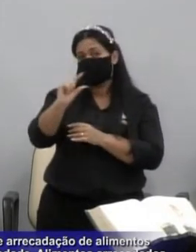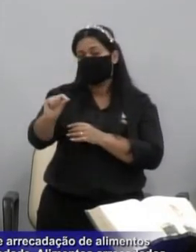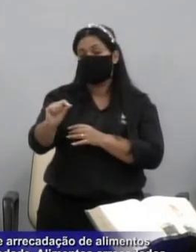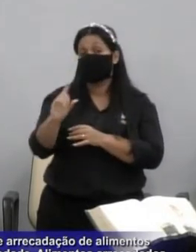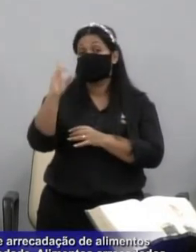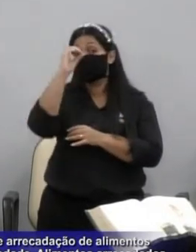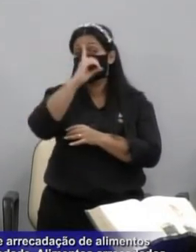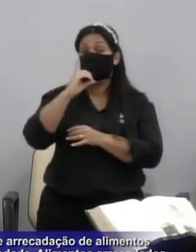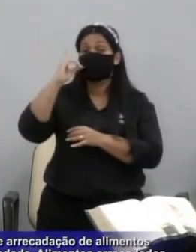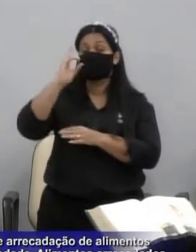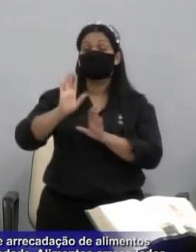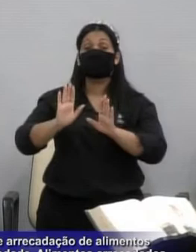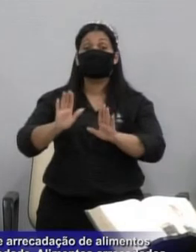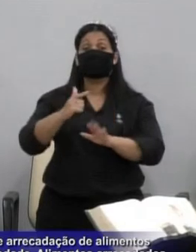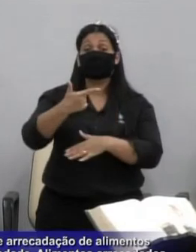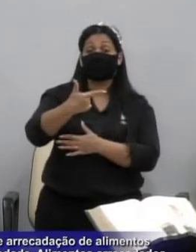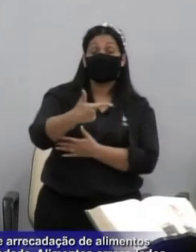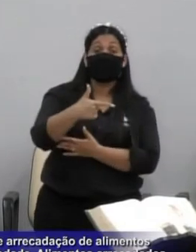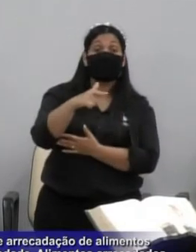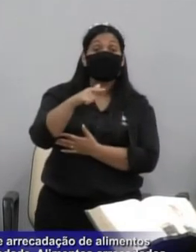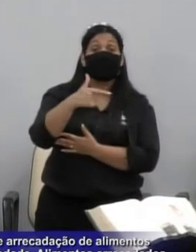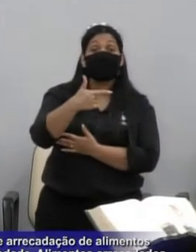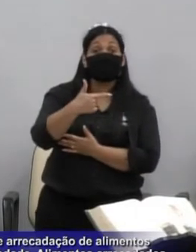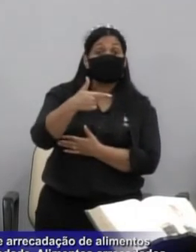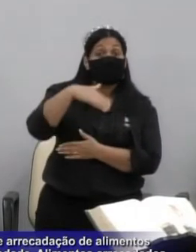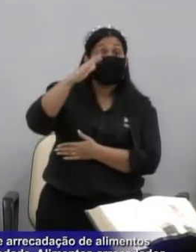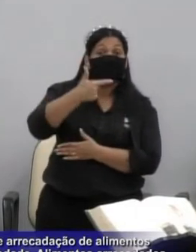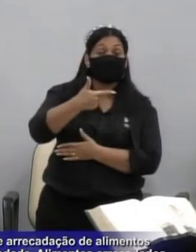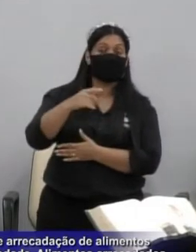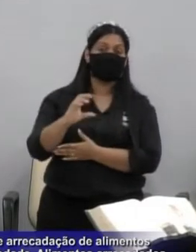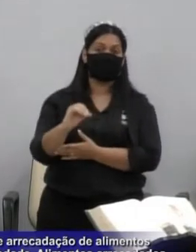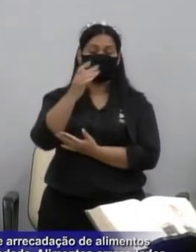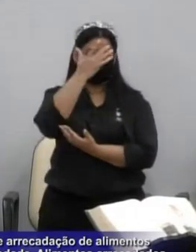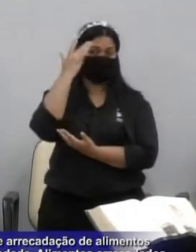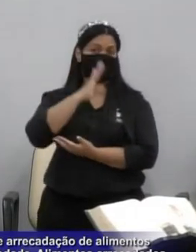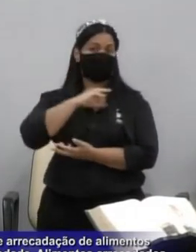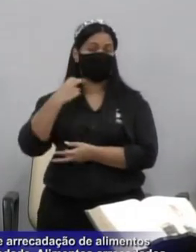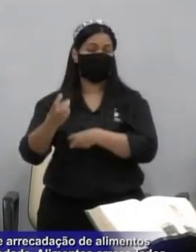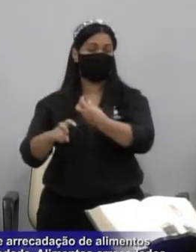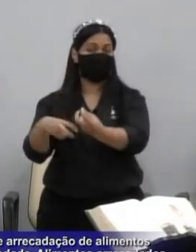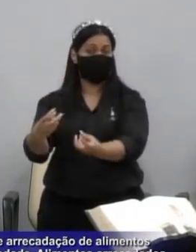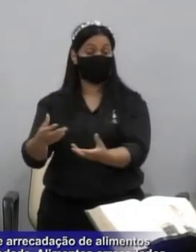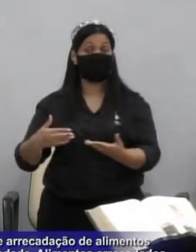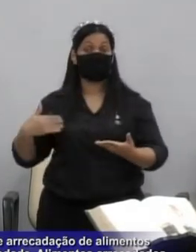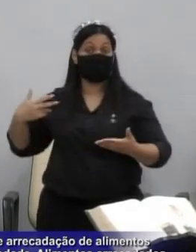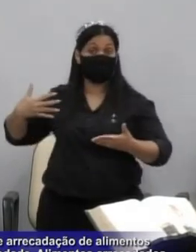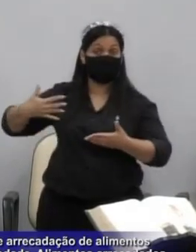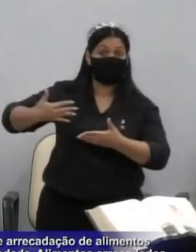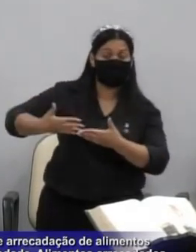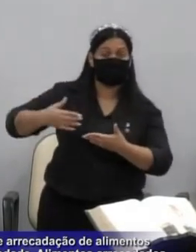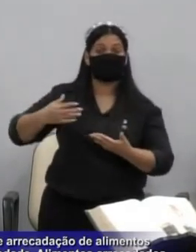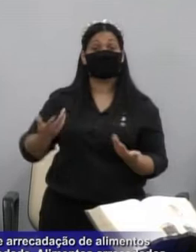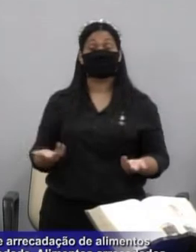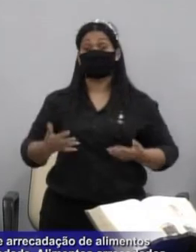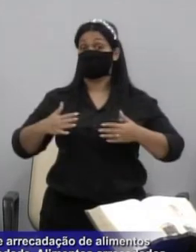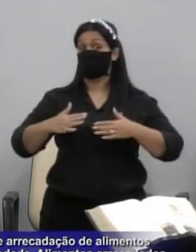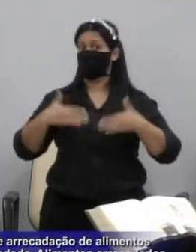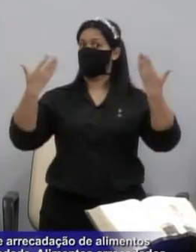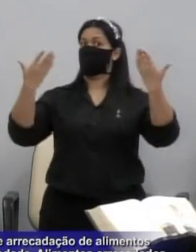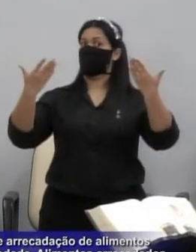domingo, mas acima de 20 óbitos praticamente vinham ocorrendo nos últimos dias. É um número